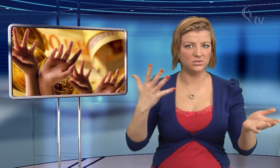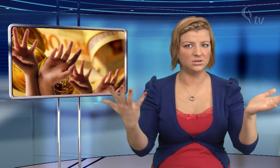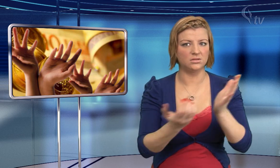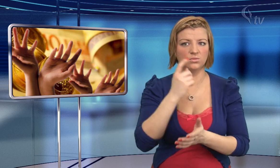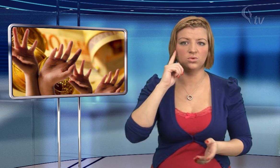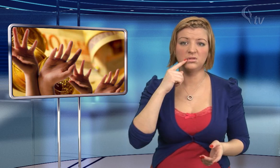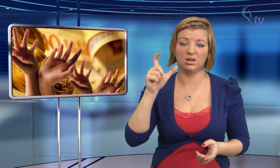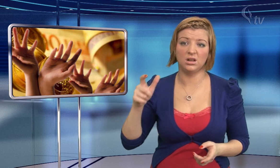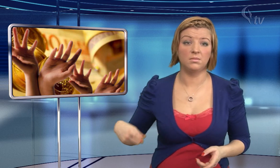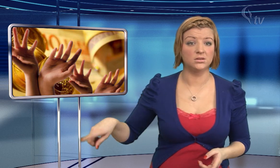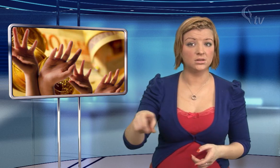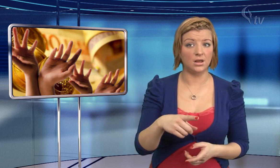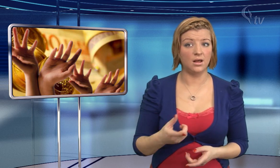inimestele.